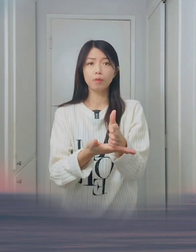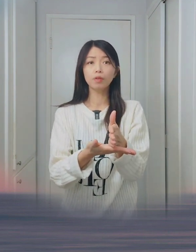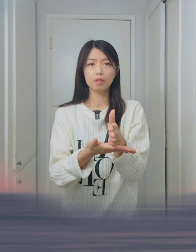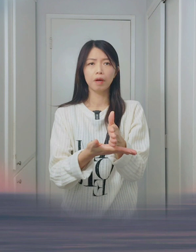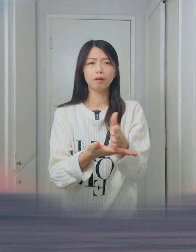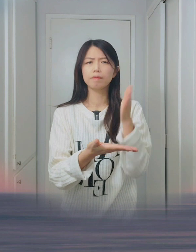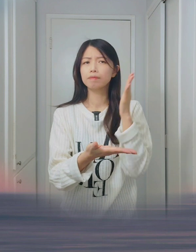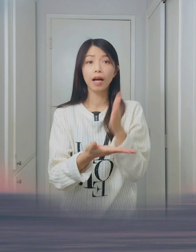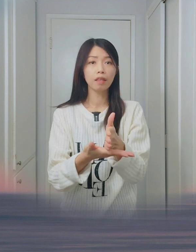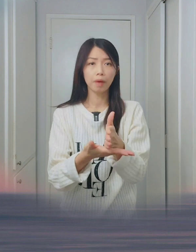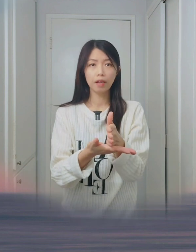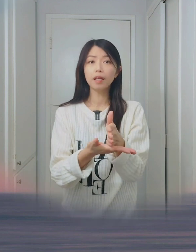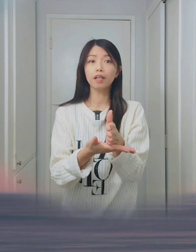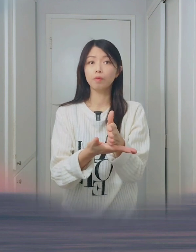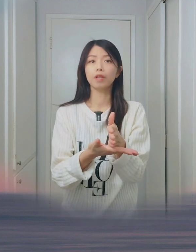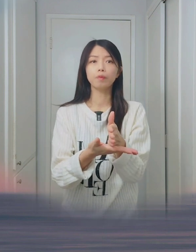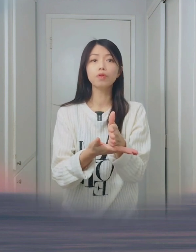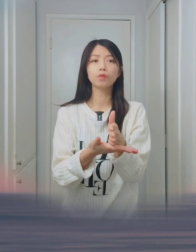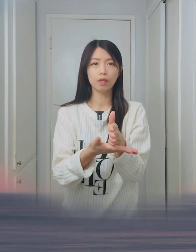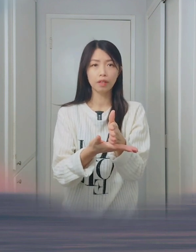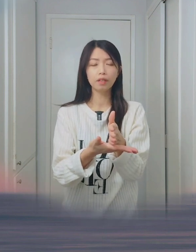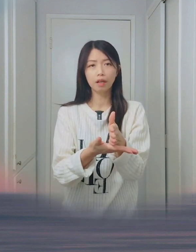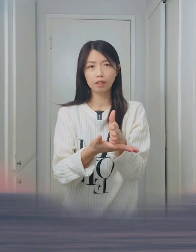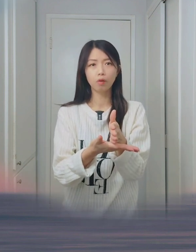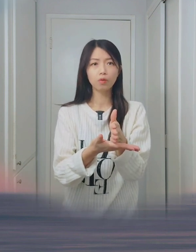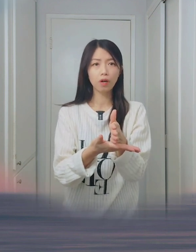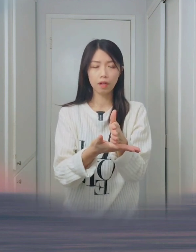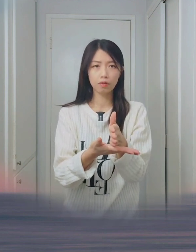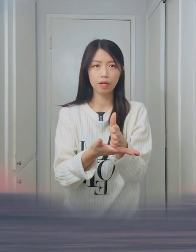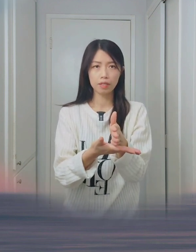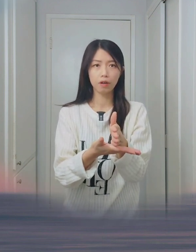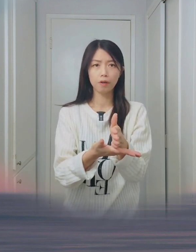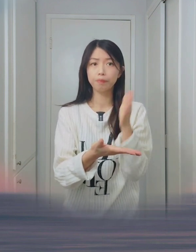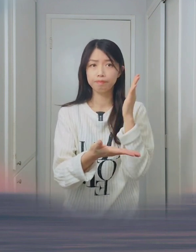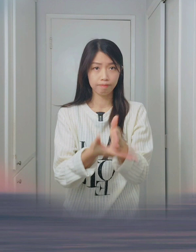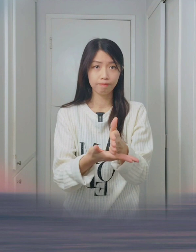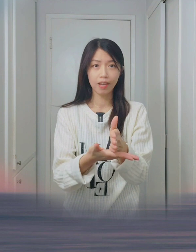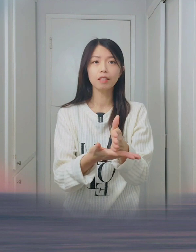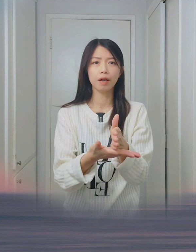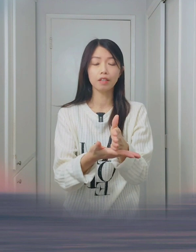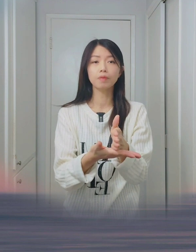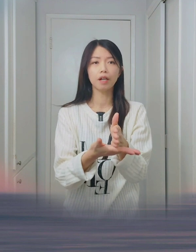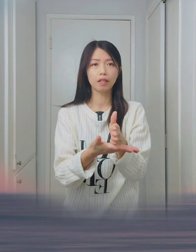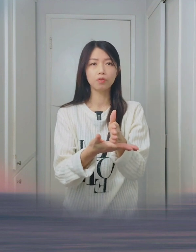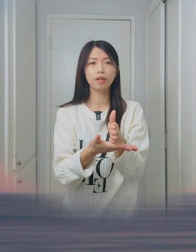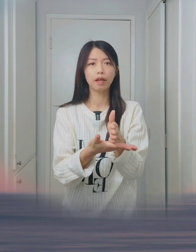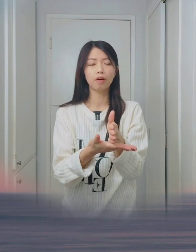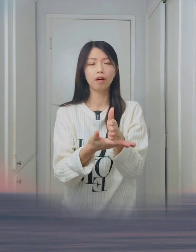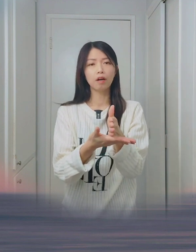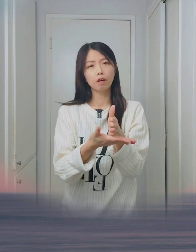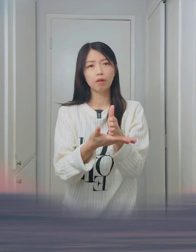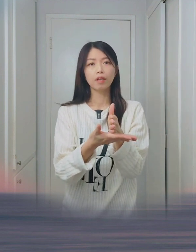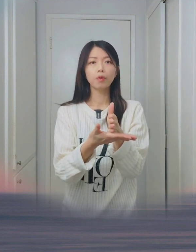표정을 잘못하시면 하지마. 상대가 기분 나쁠 수 있는 그런 수어가 될 수가 있어요. 하지마. 금지를 나타내는